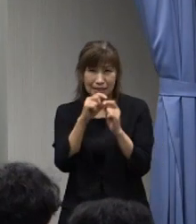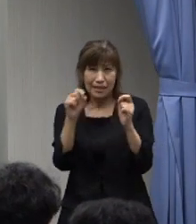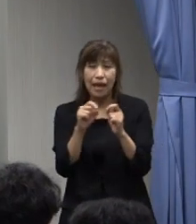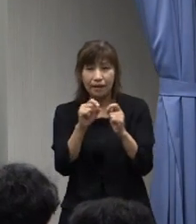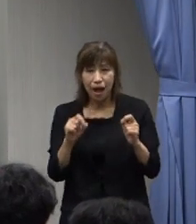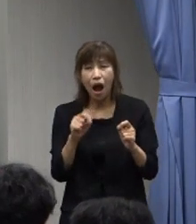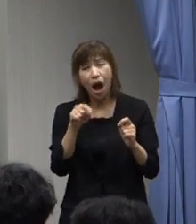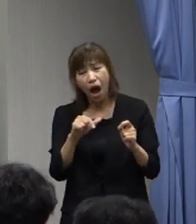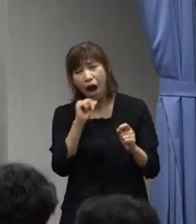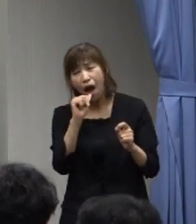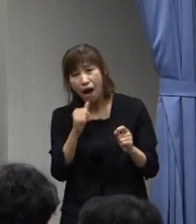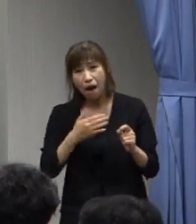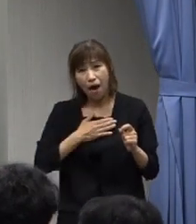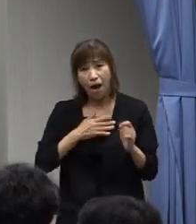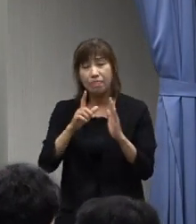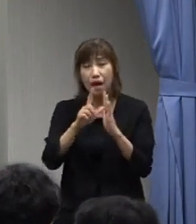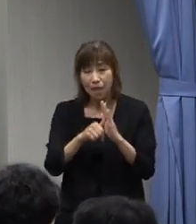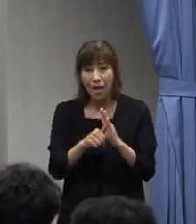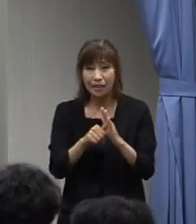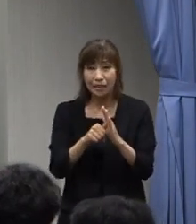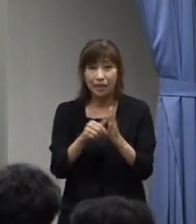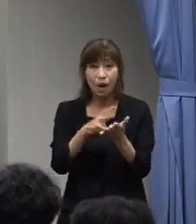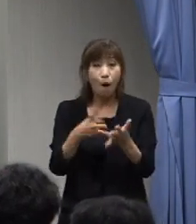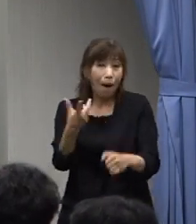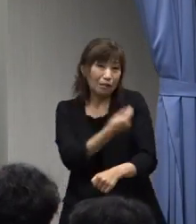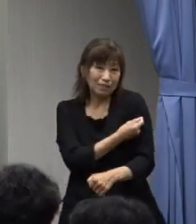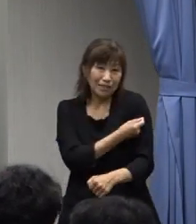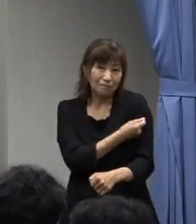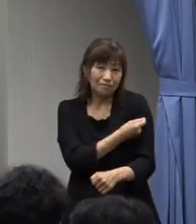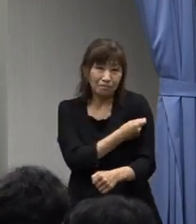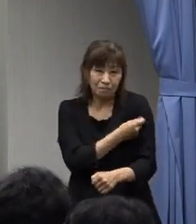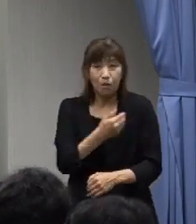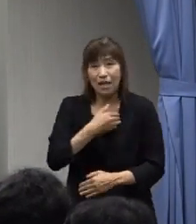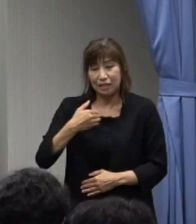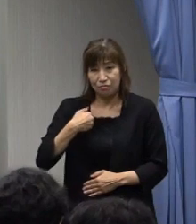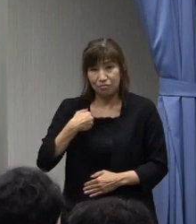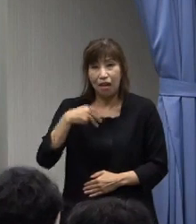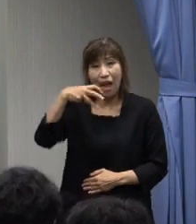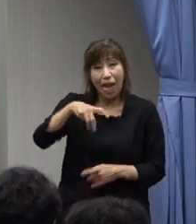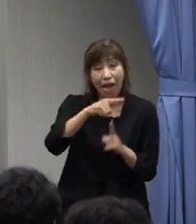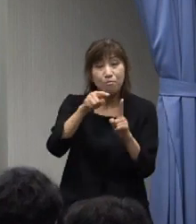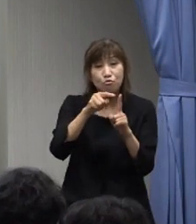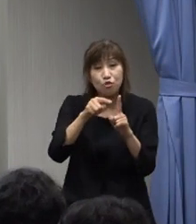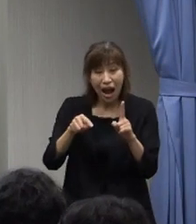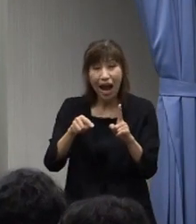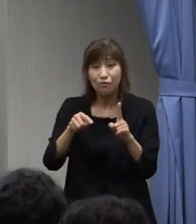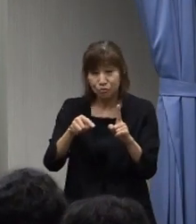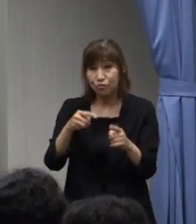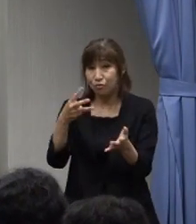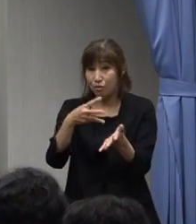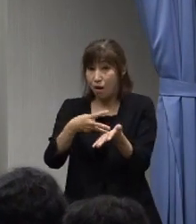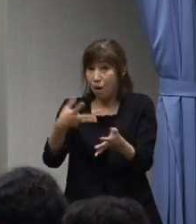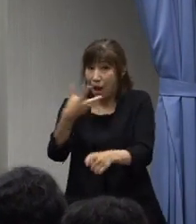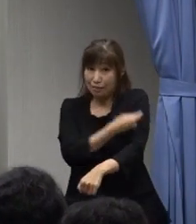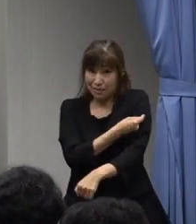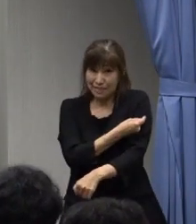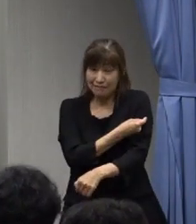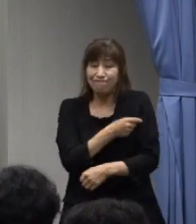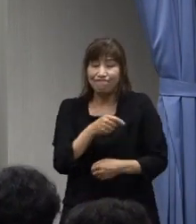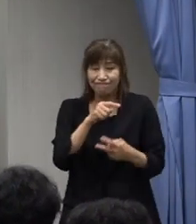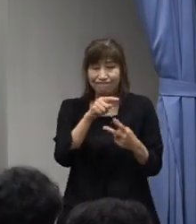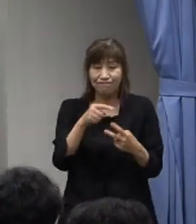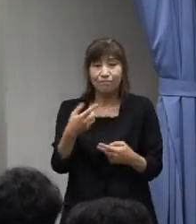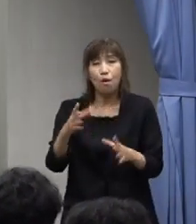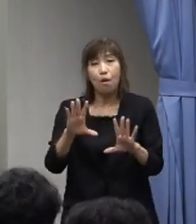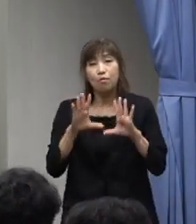ますので、その接種をお願いします。MR ワクチンの接種になりますので、これはマシン、確かにも